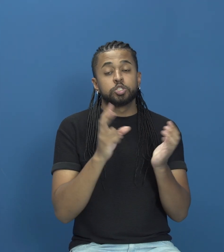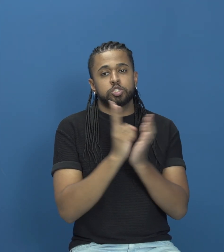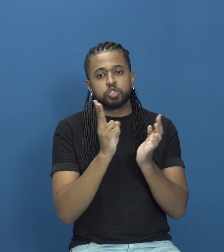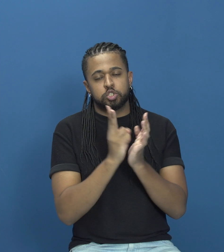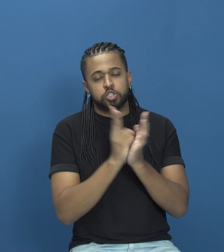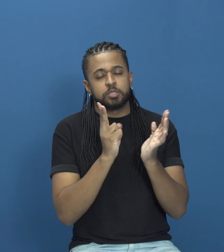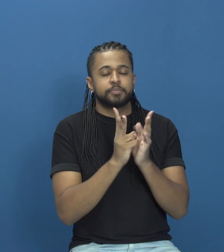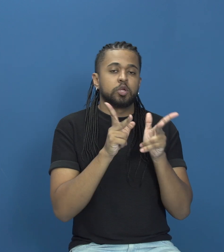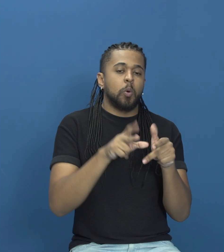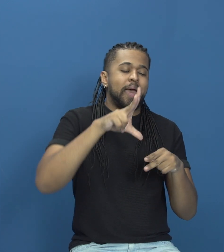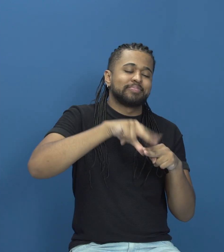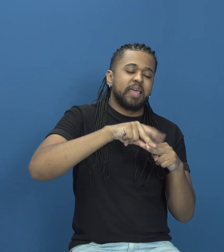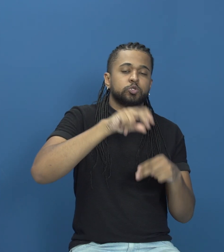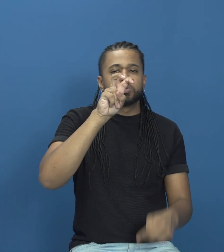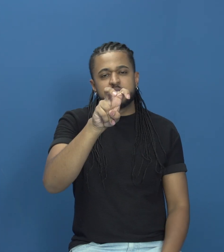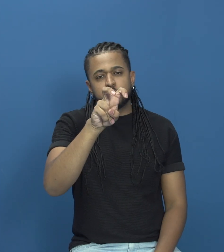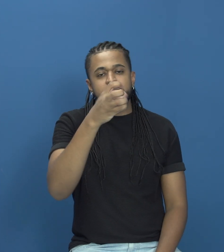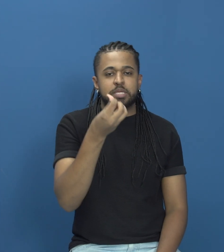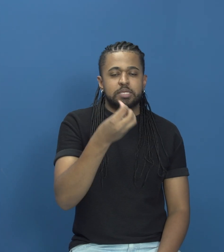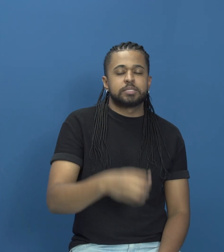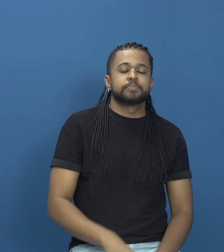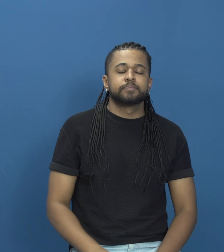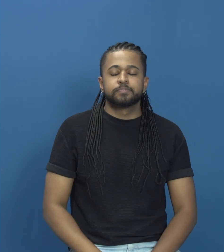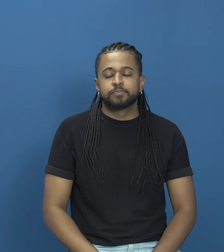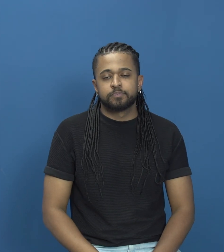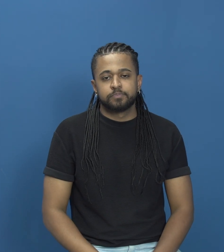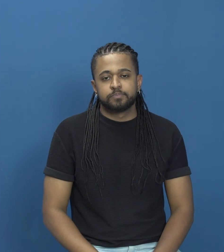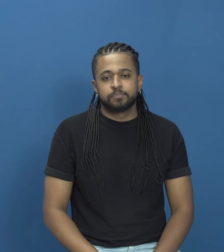indígena, conforme anexos 5 e 6.